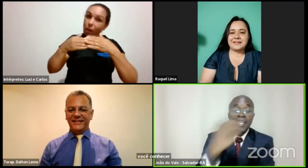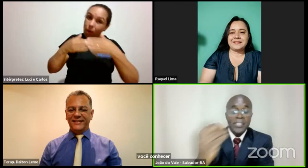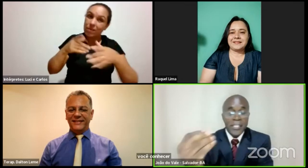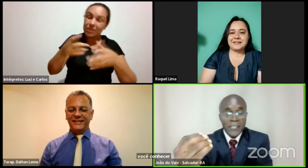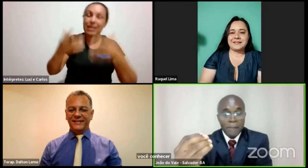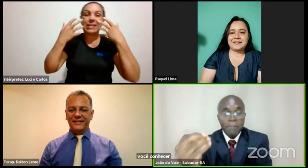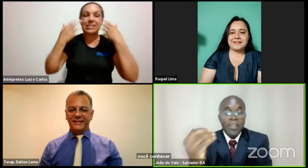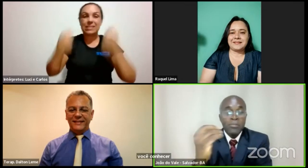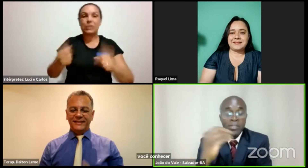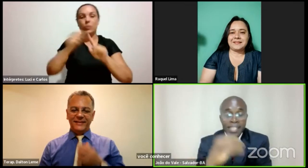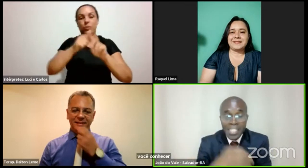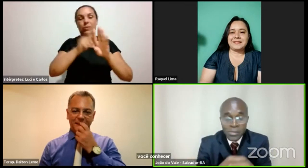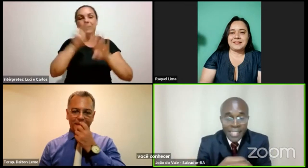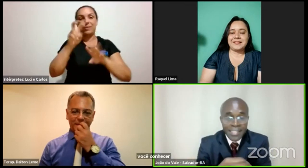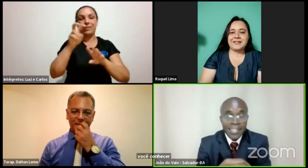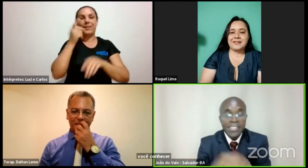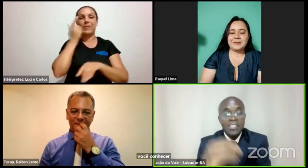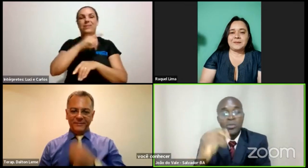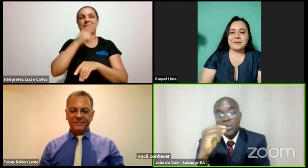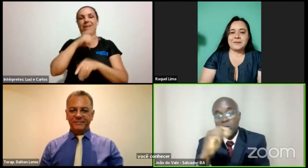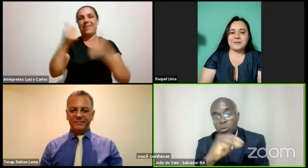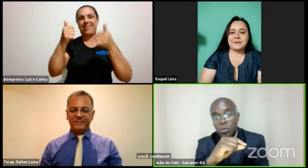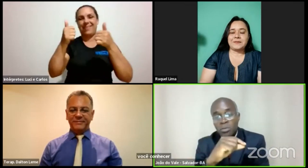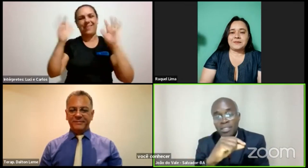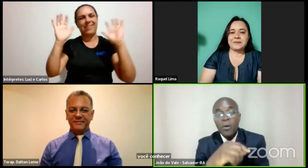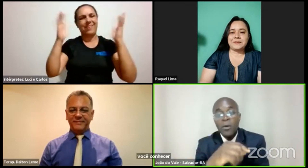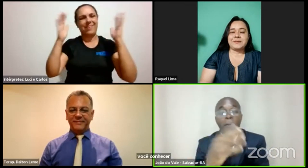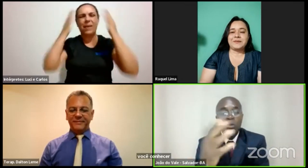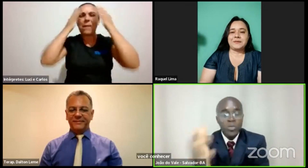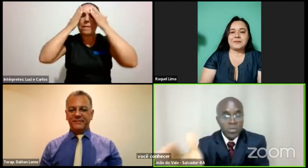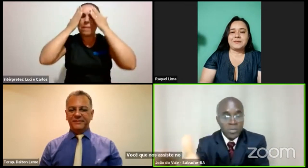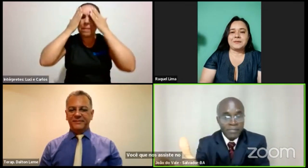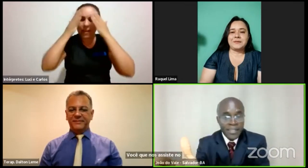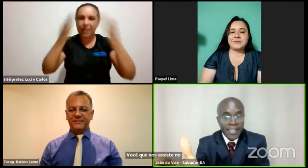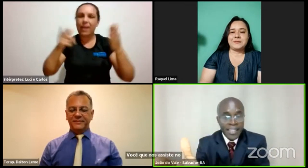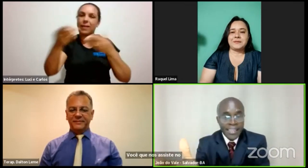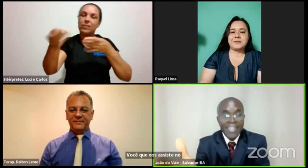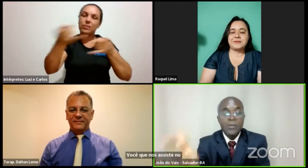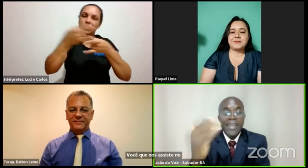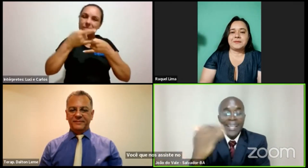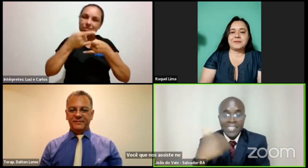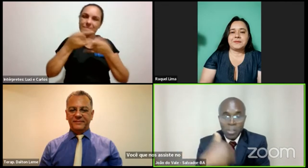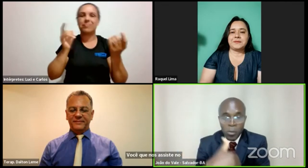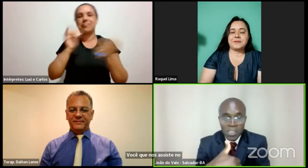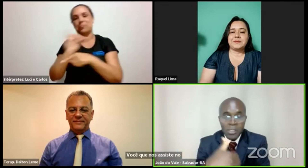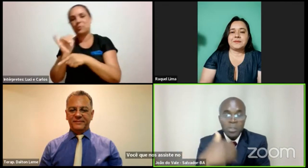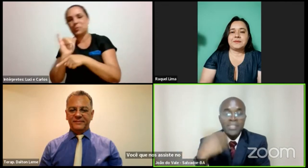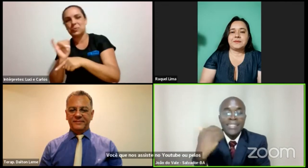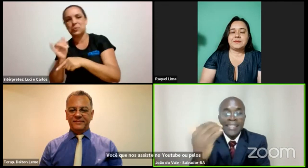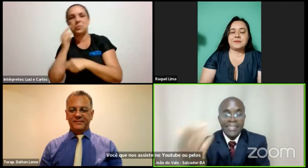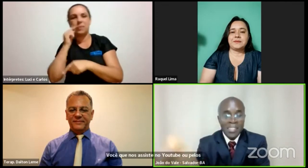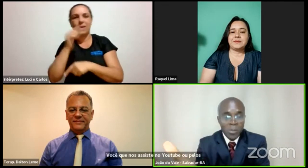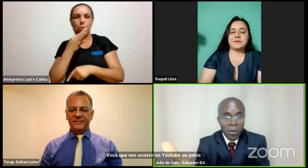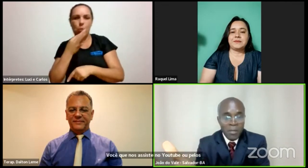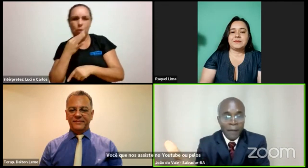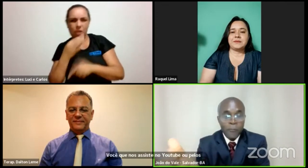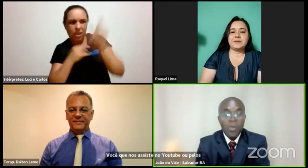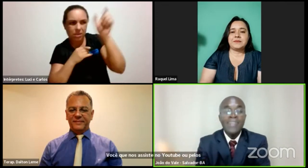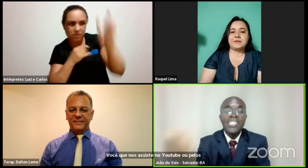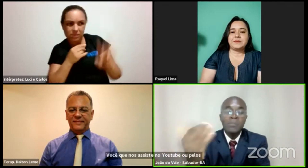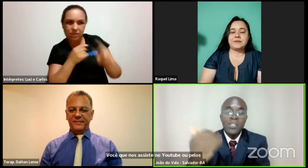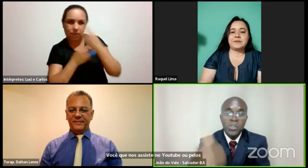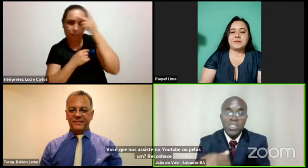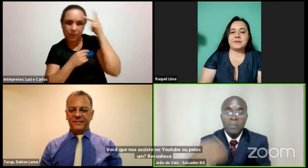ajudado muita gente. Você que nos assiste no YouTube ou pelo Zoom, conhece algumas pessoas que têm esse